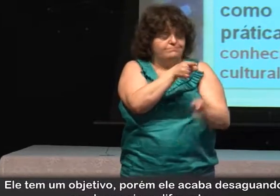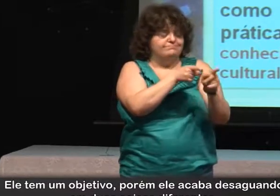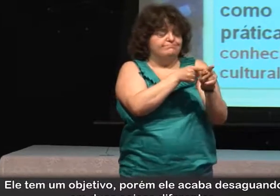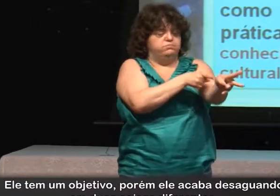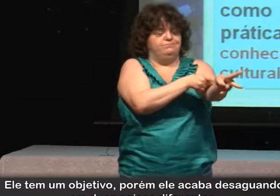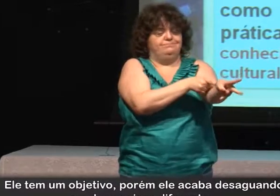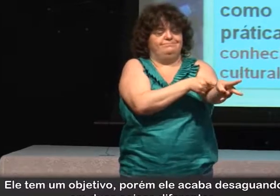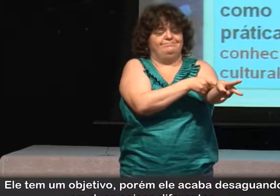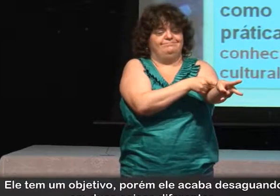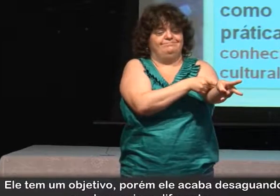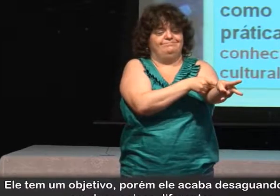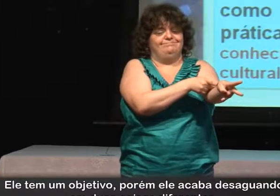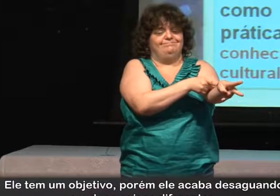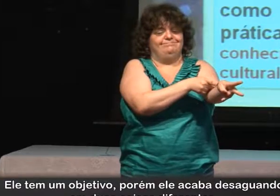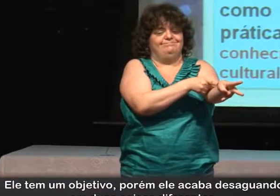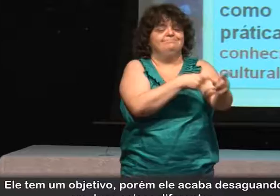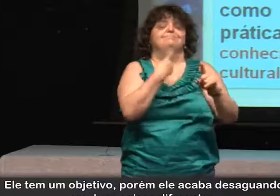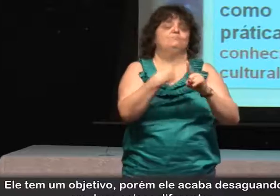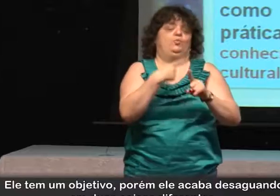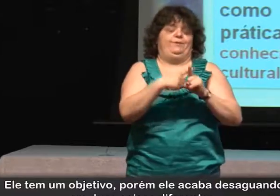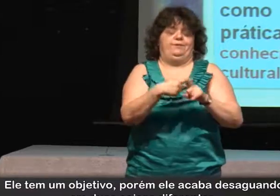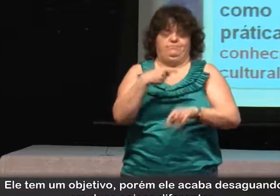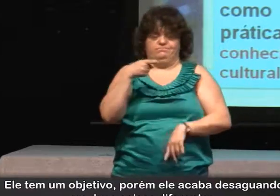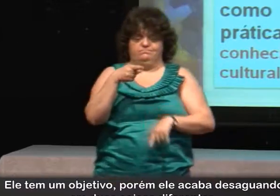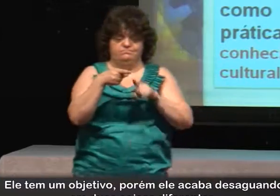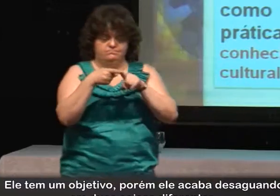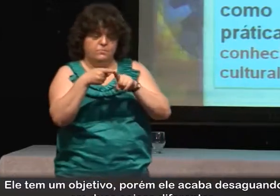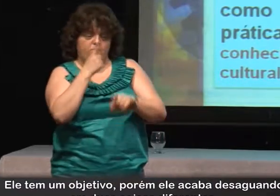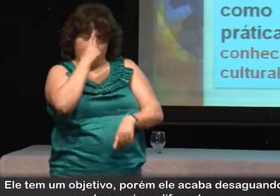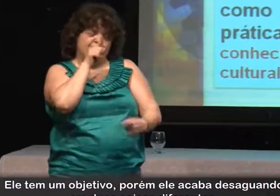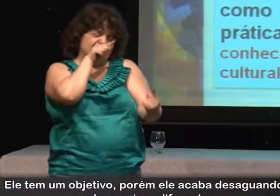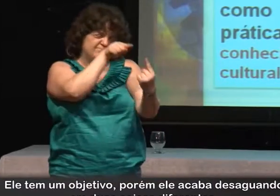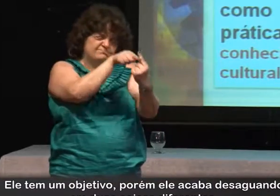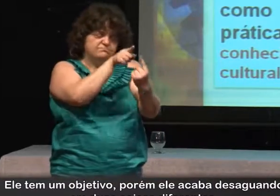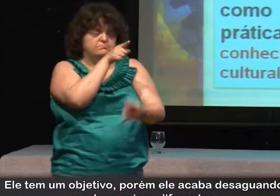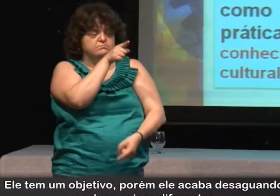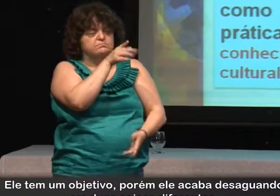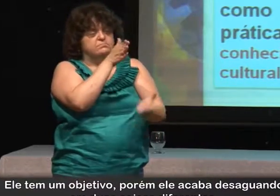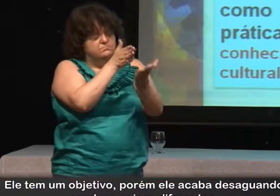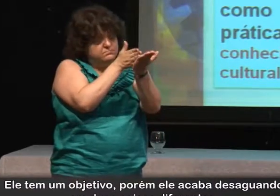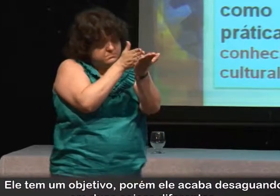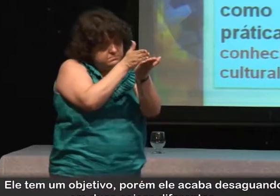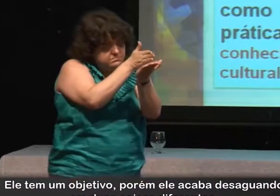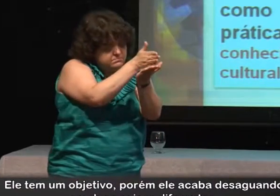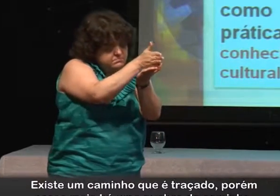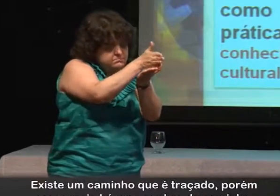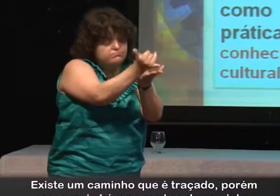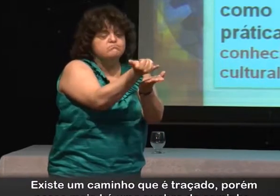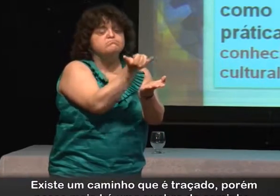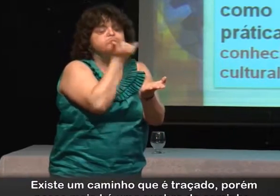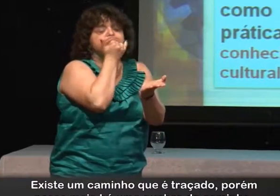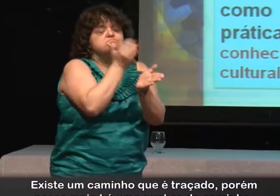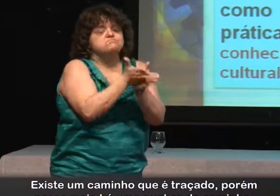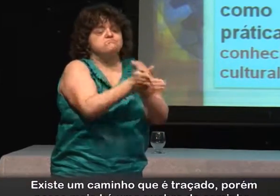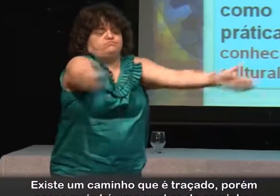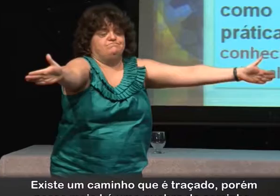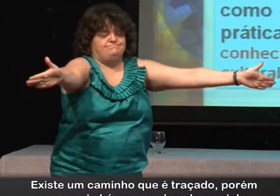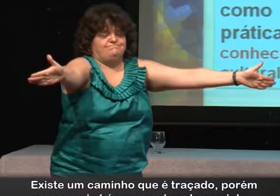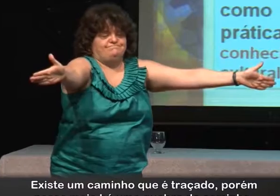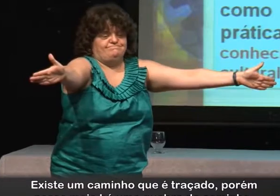eles têm um objetivo, porém ele acaba desaguando em duas coisas diferentes. Existe um caminho que é traçado, porém nesse meio